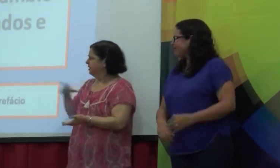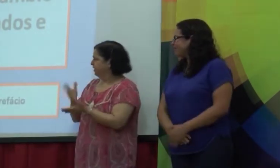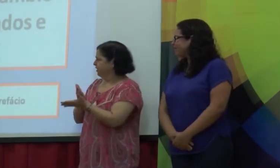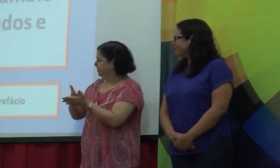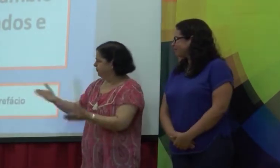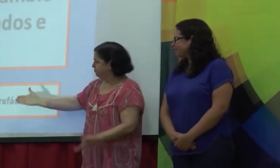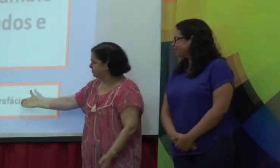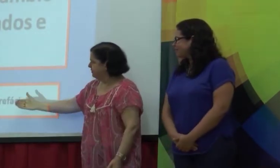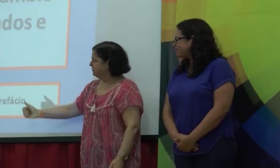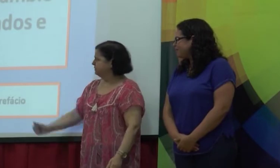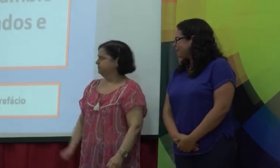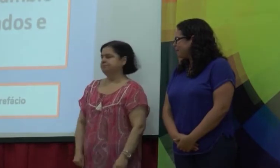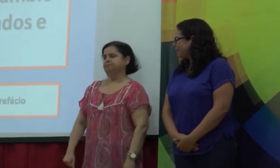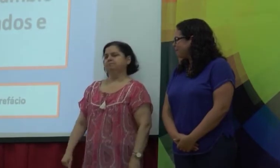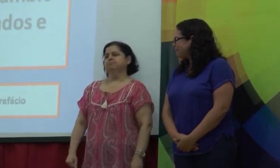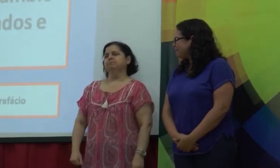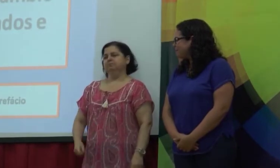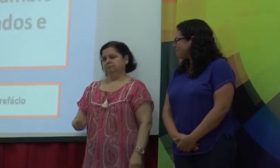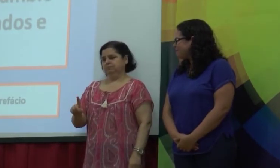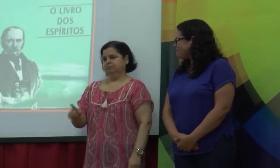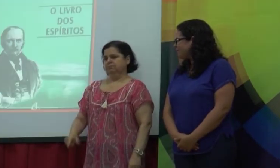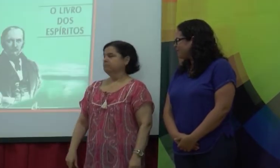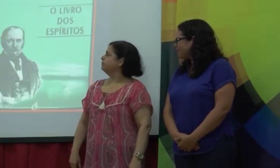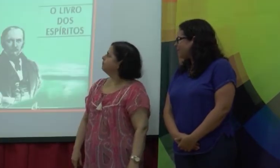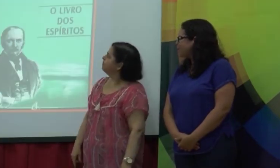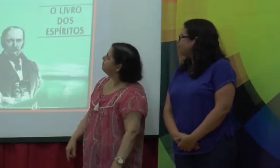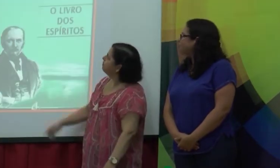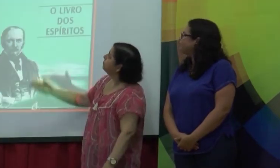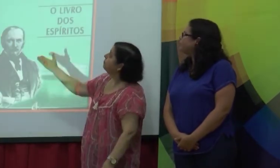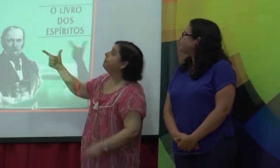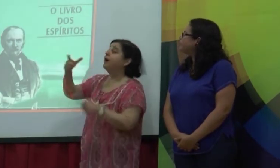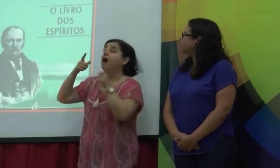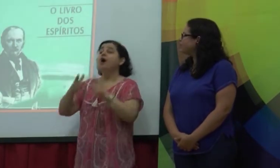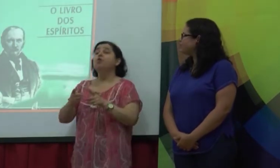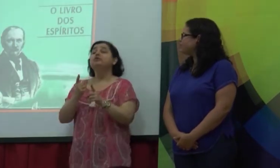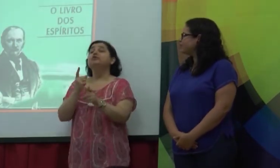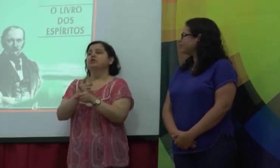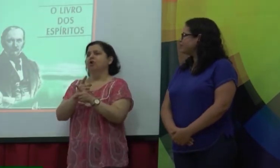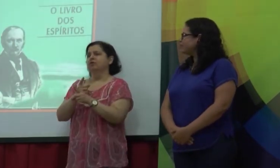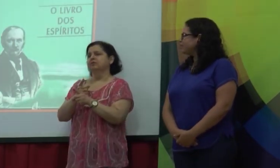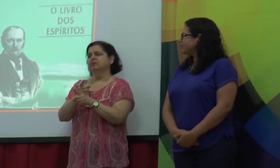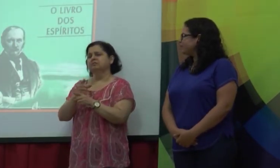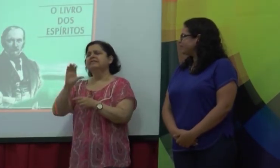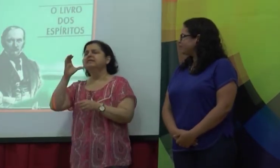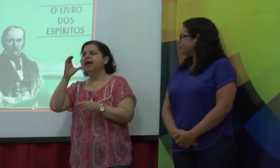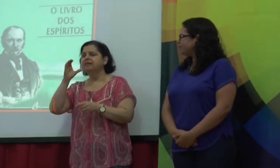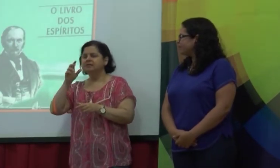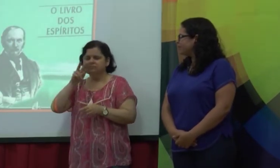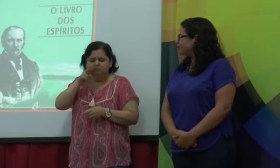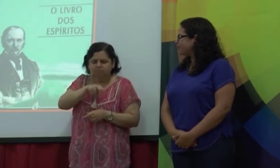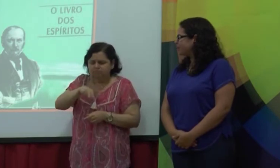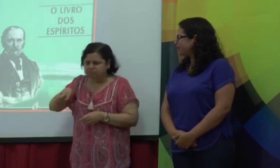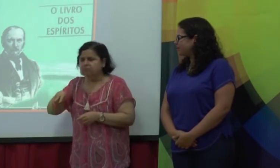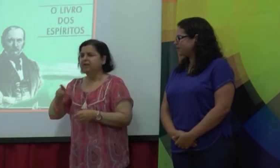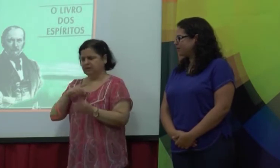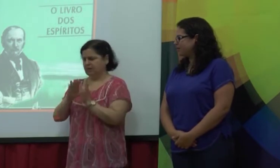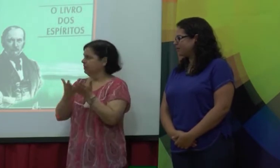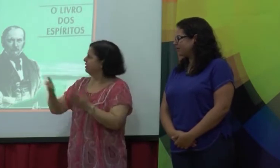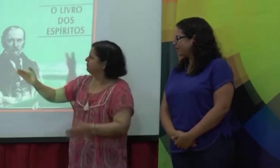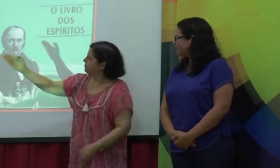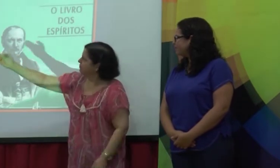Então, o Espiritismo traz esse fenômeno espírita. Agora, onde nós